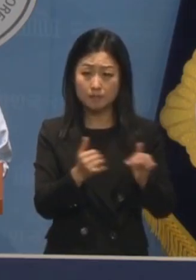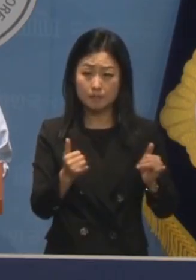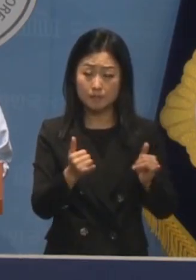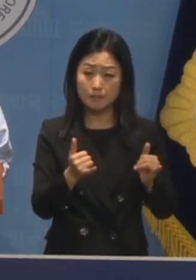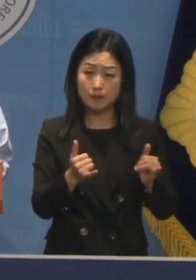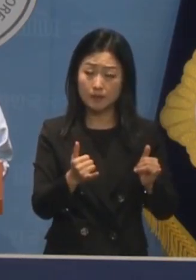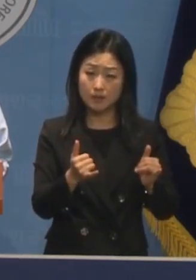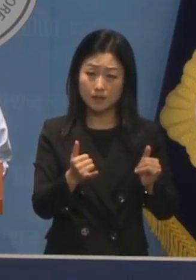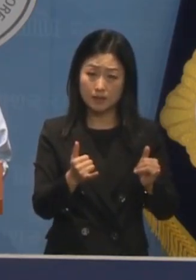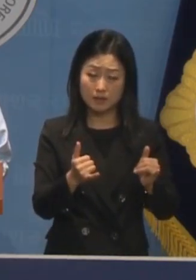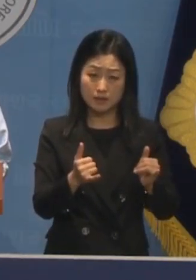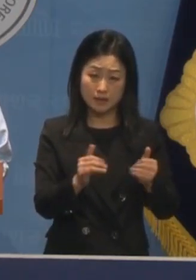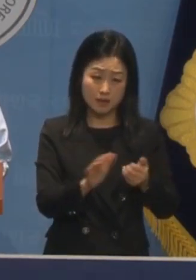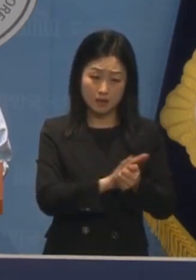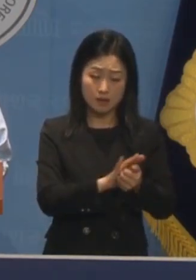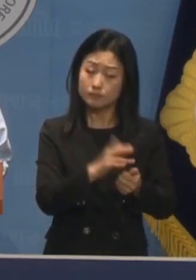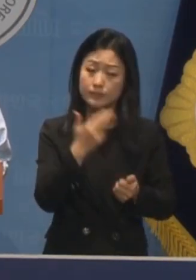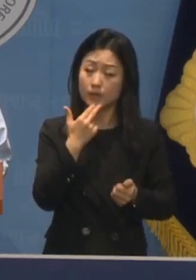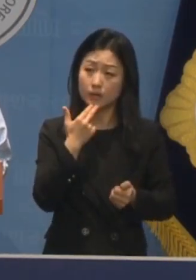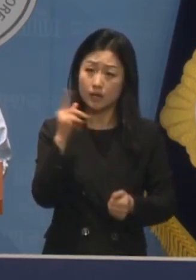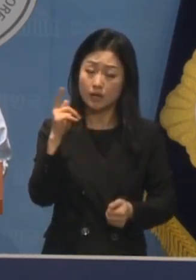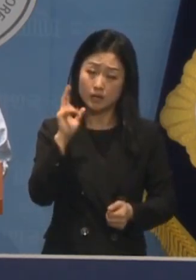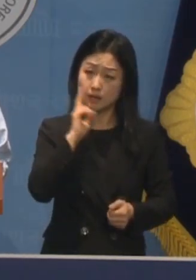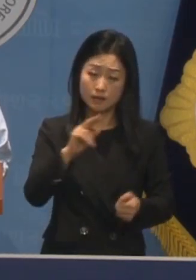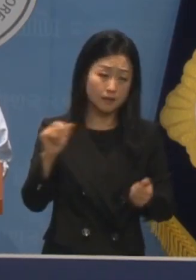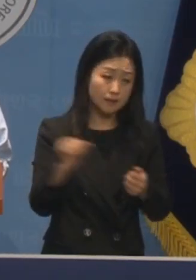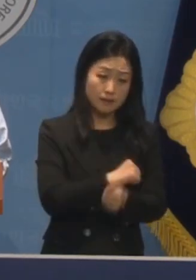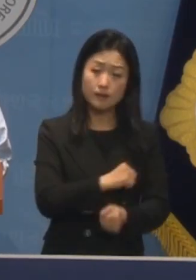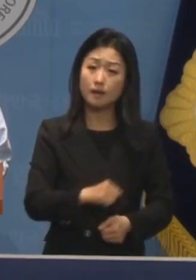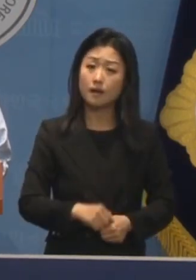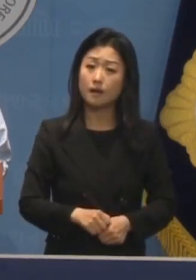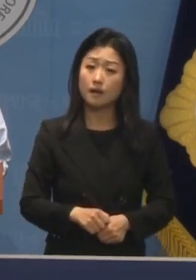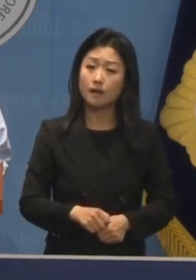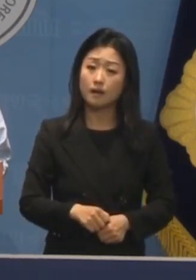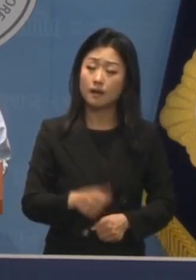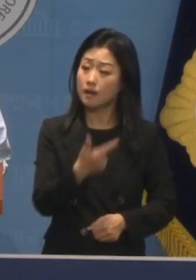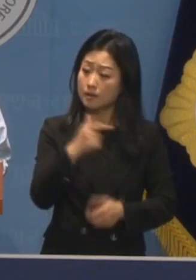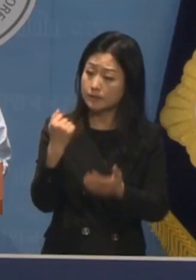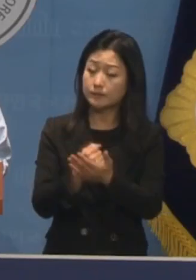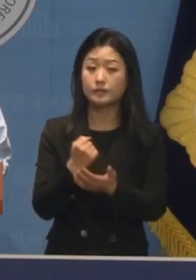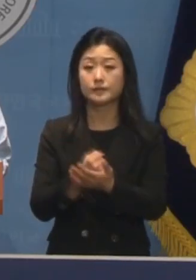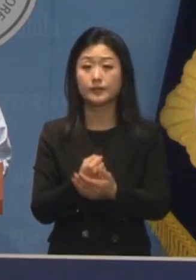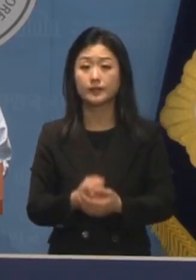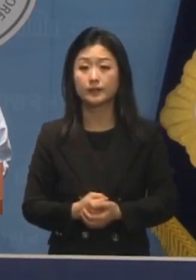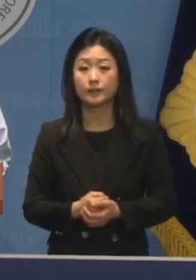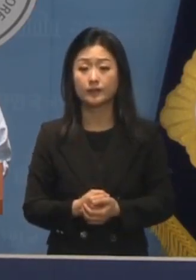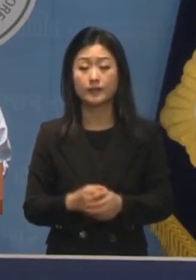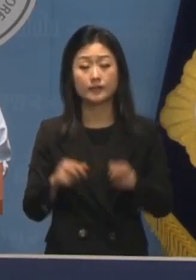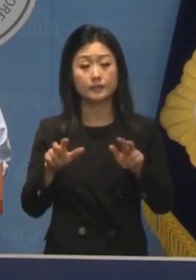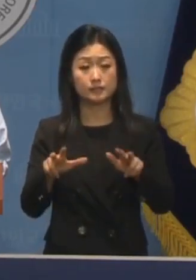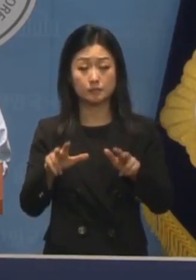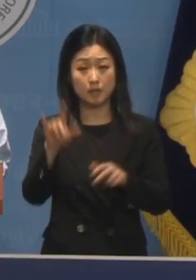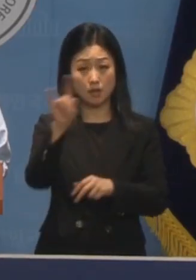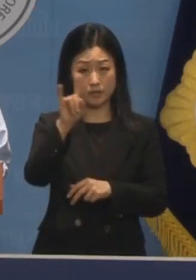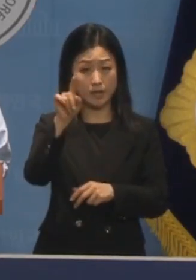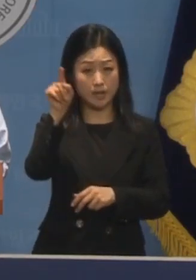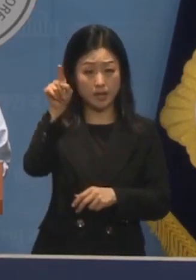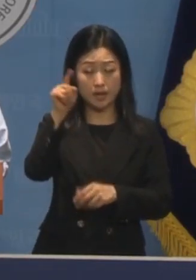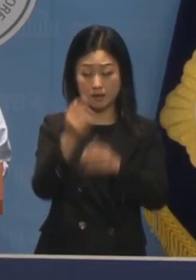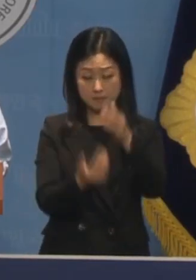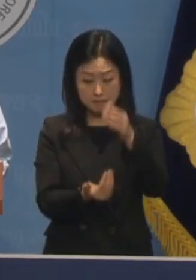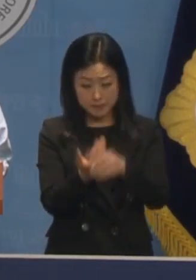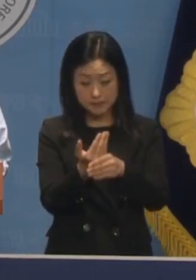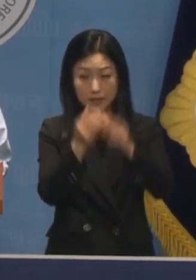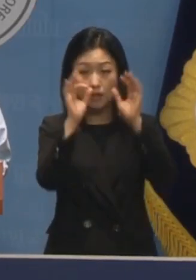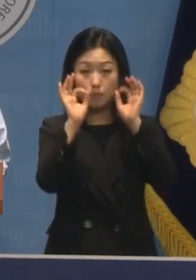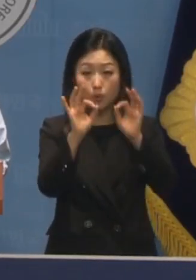대하는 태도는 전혀 바뀌지 않았다. 정말 개탄스럽고 안타까울 뿐입니다. 지금 현대중공업이 이번에 발생했던